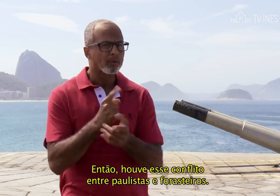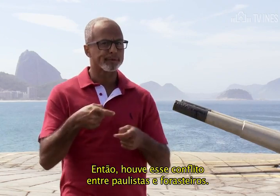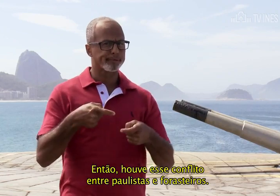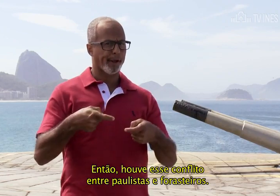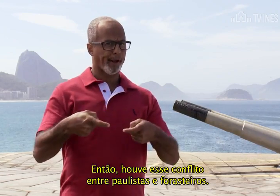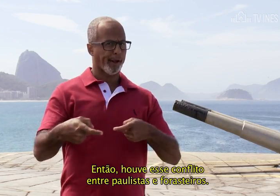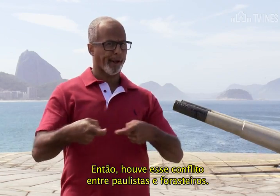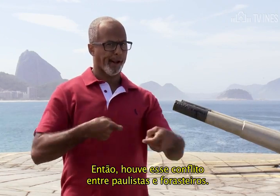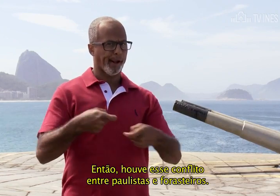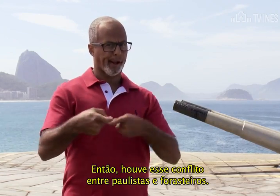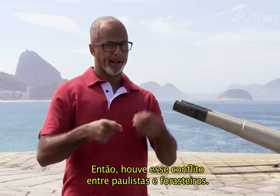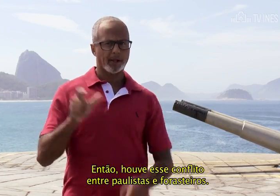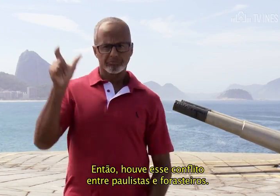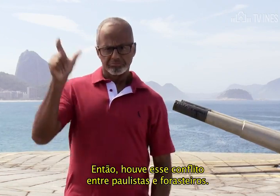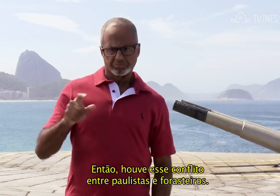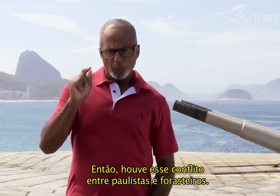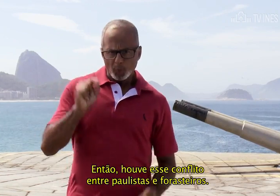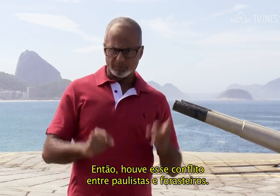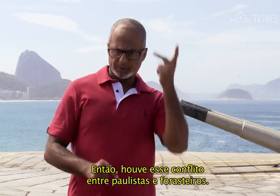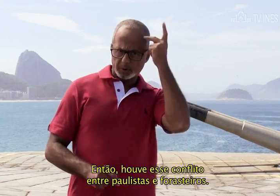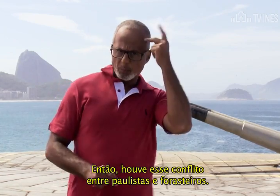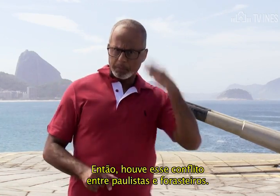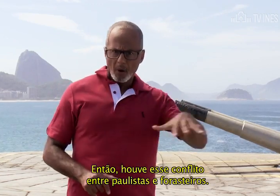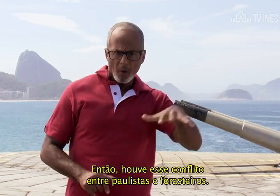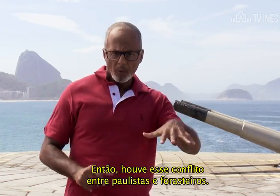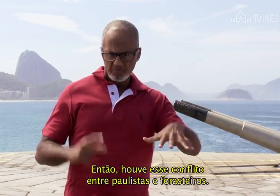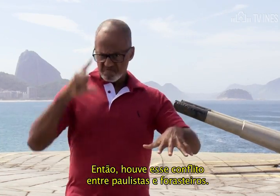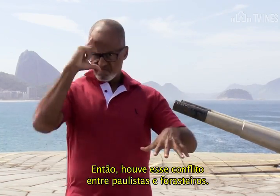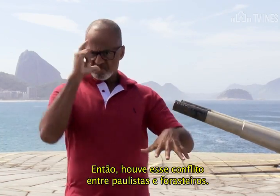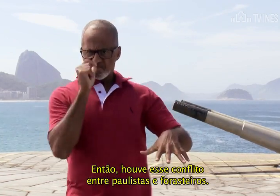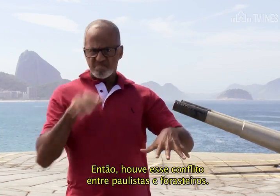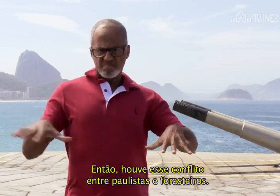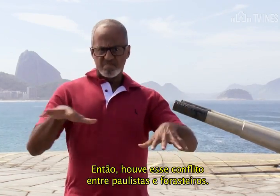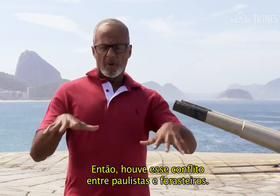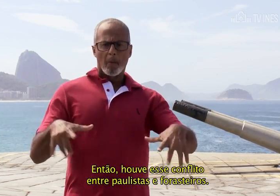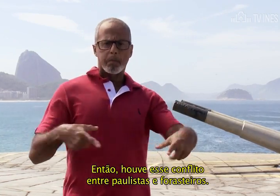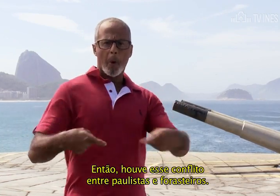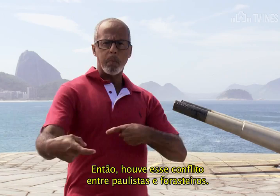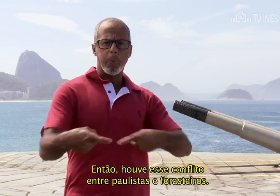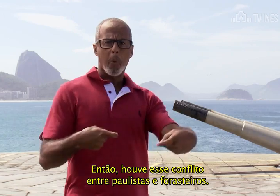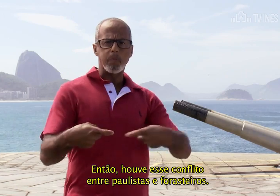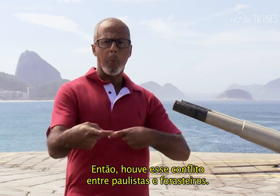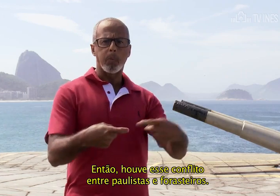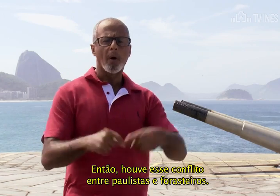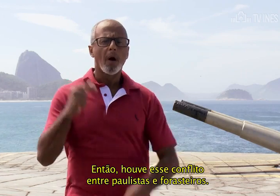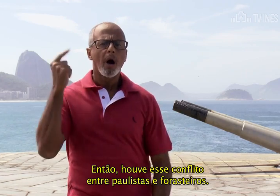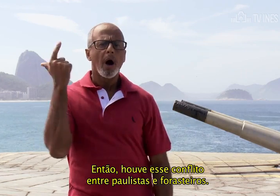Então, houve esse conflito entre paulistas e forasteiros.